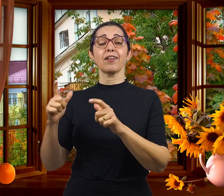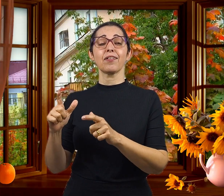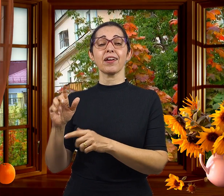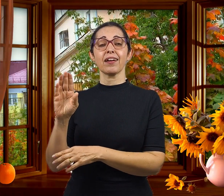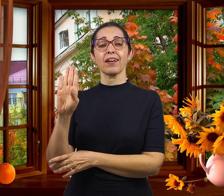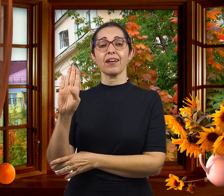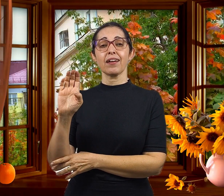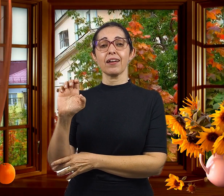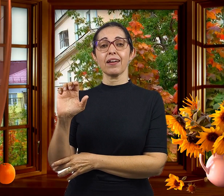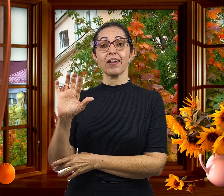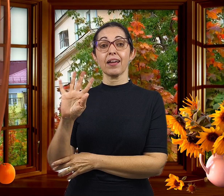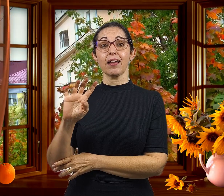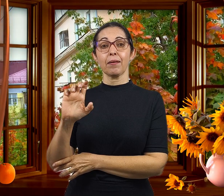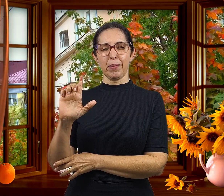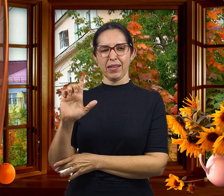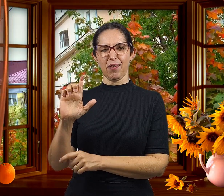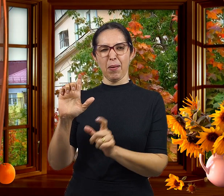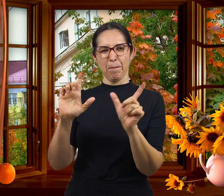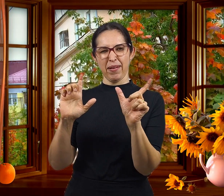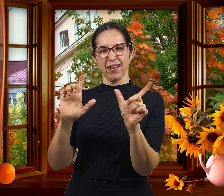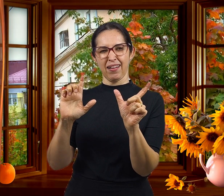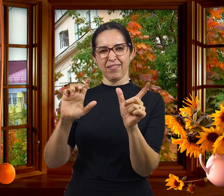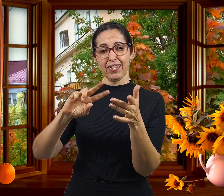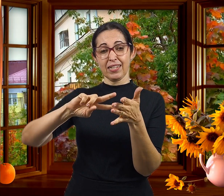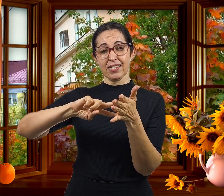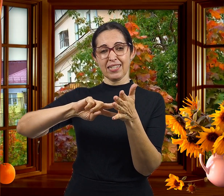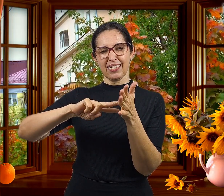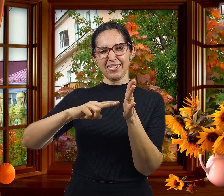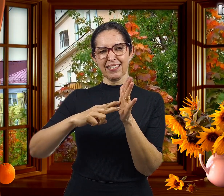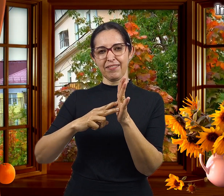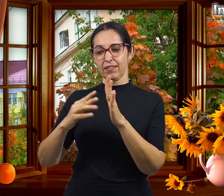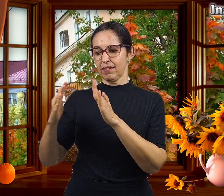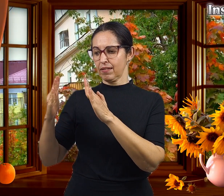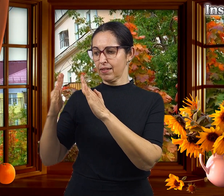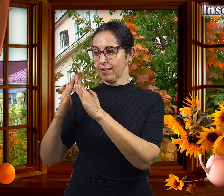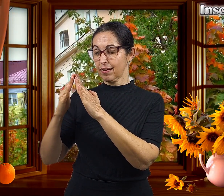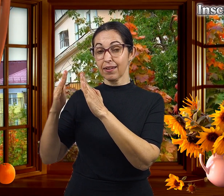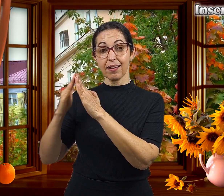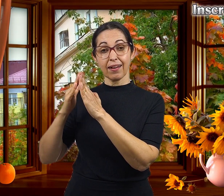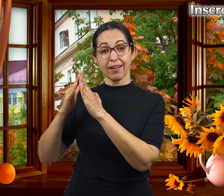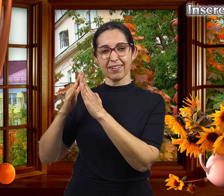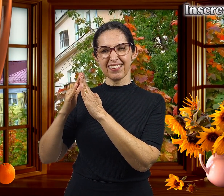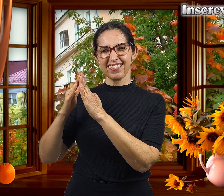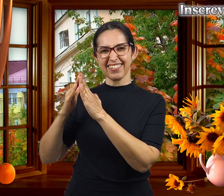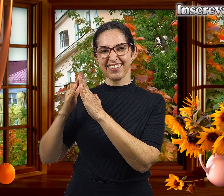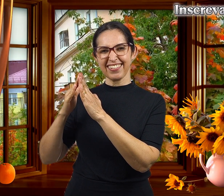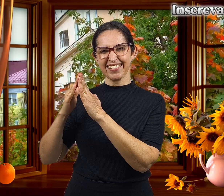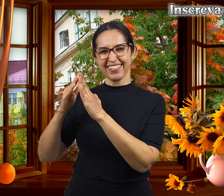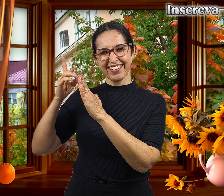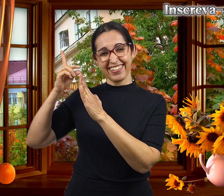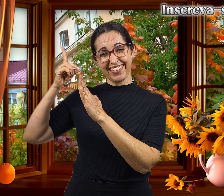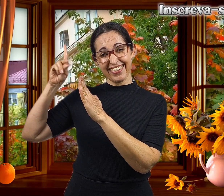Betel significa casa de Deus. Então essa noite nós estamos na